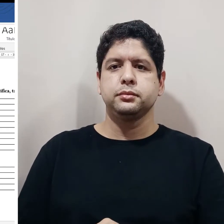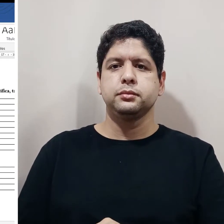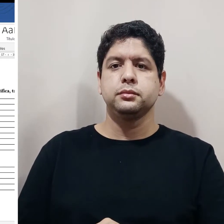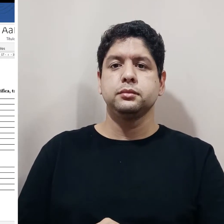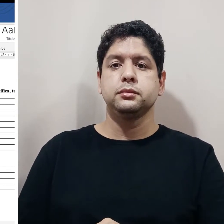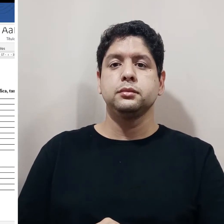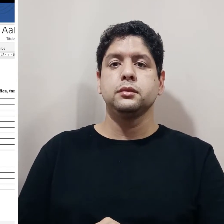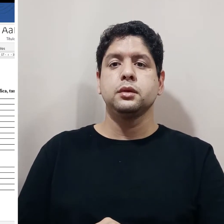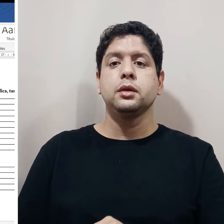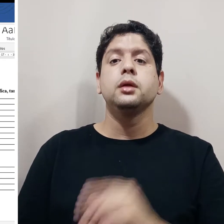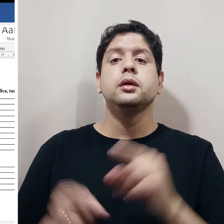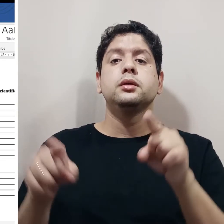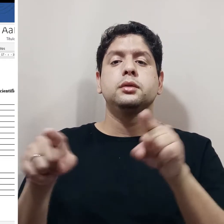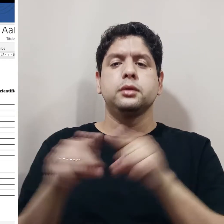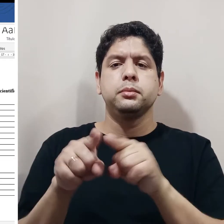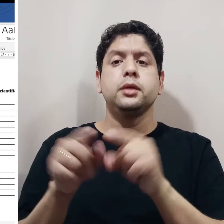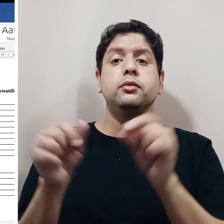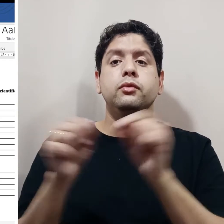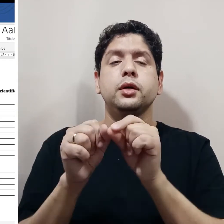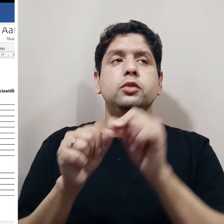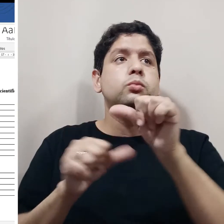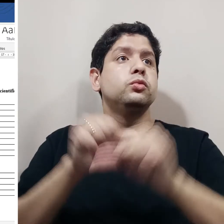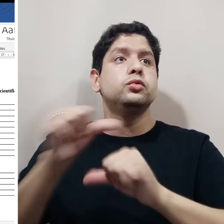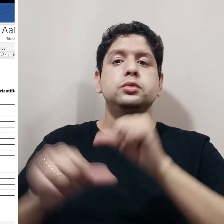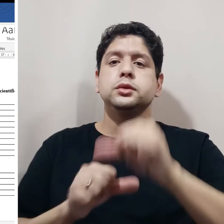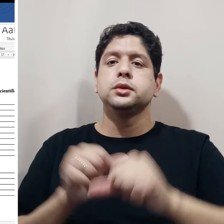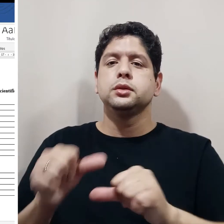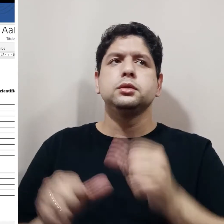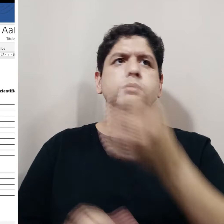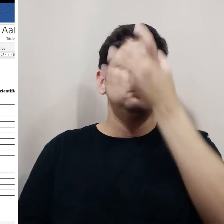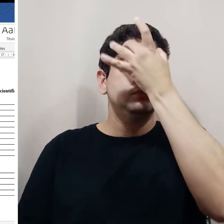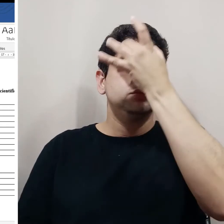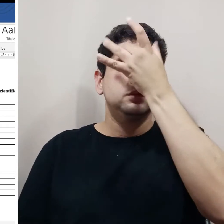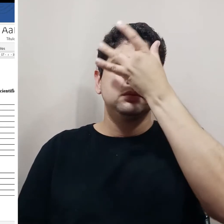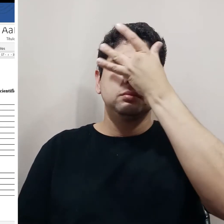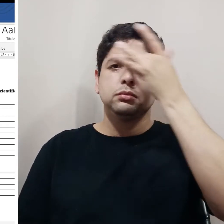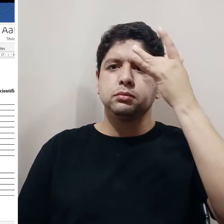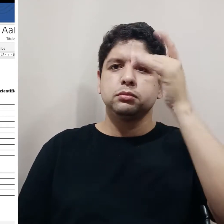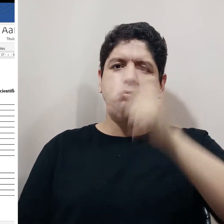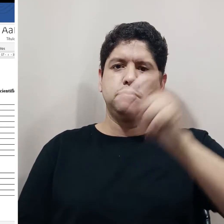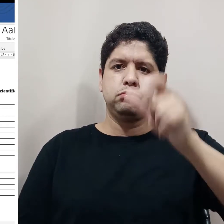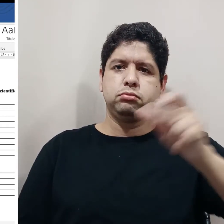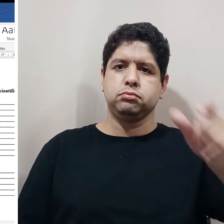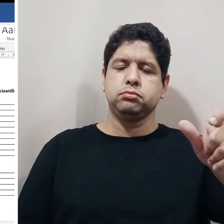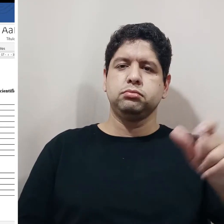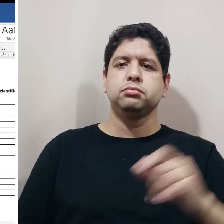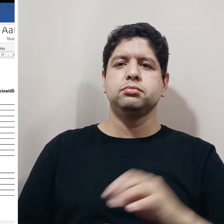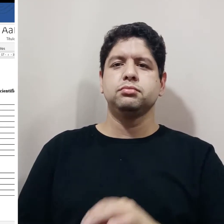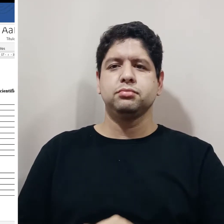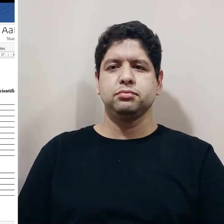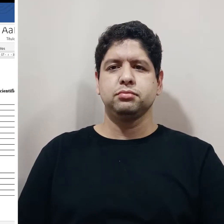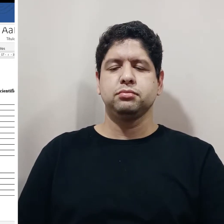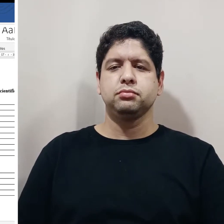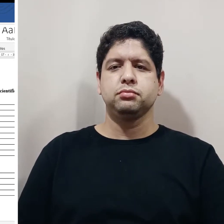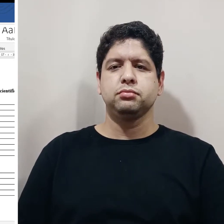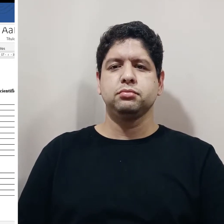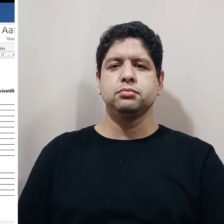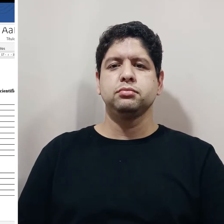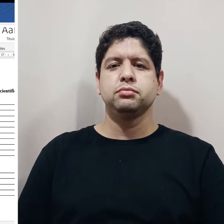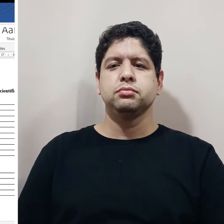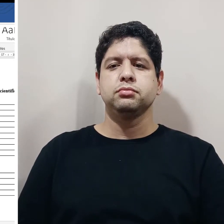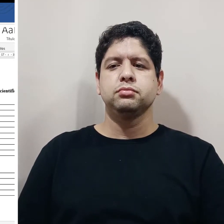Também, isso é importante colocar sobre o Renascimento, também marcou uma